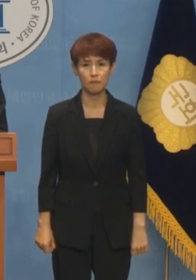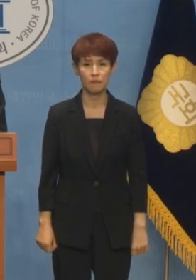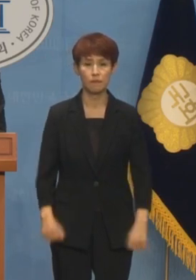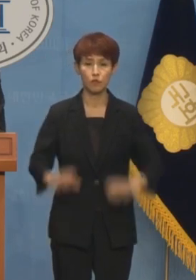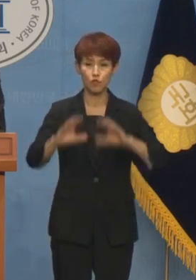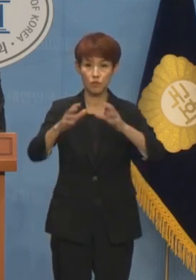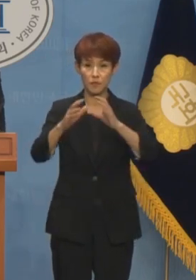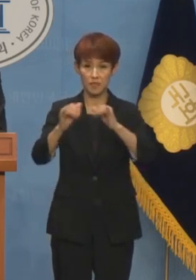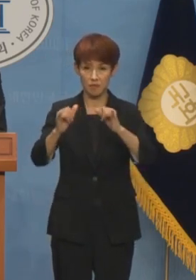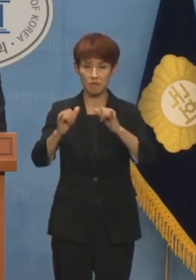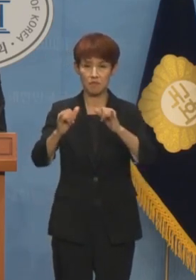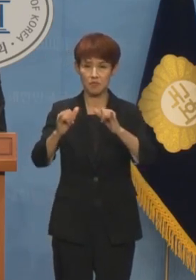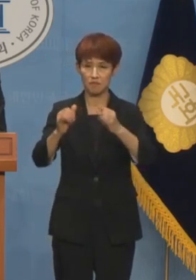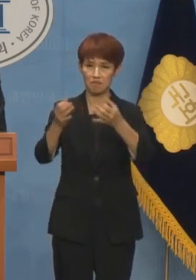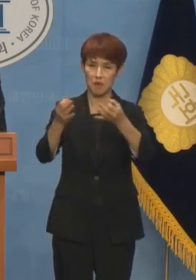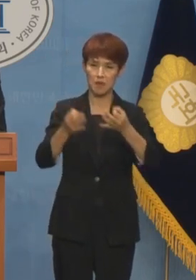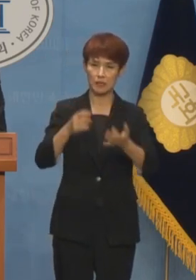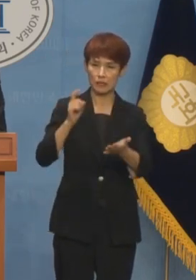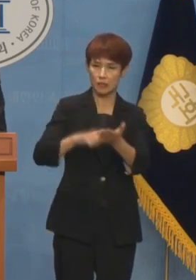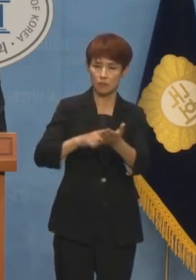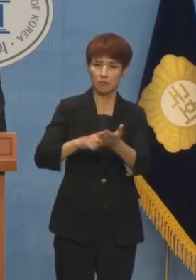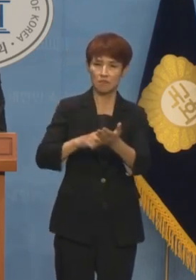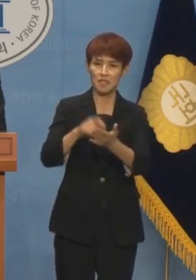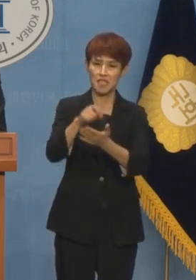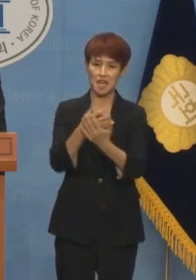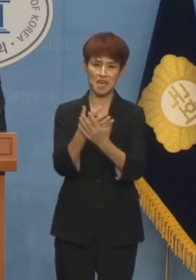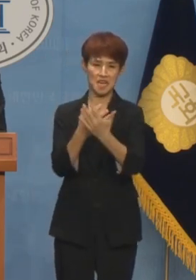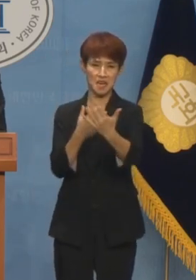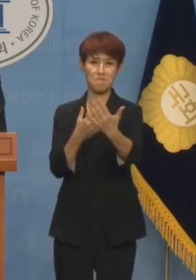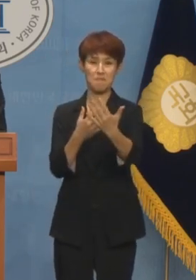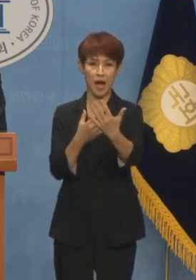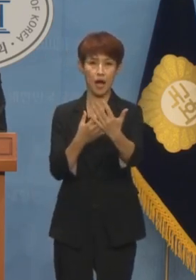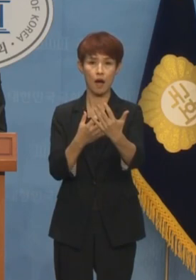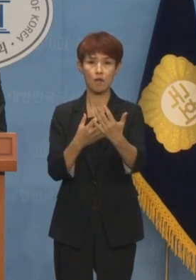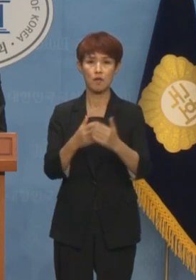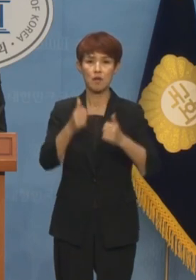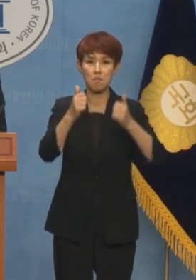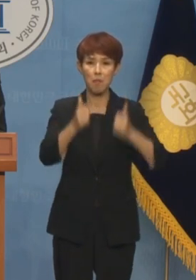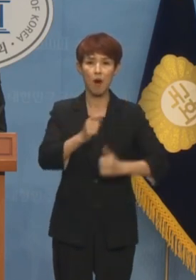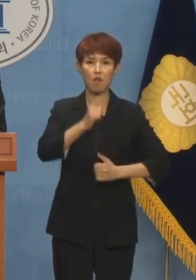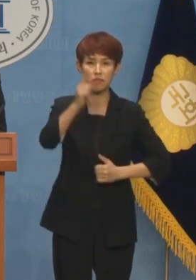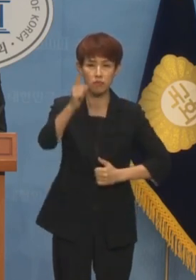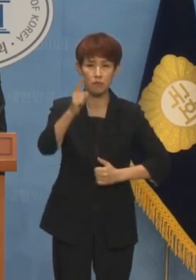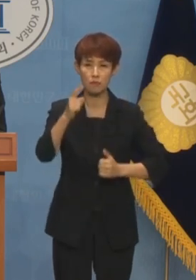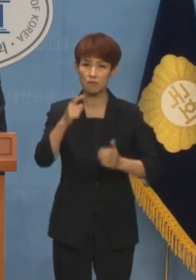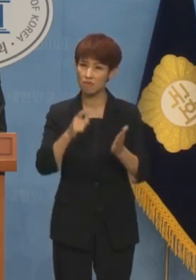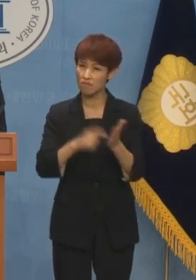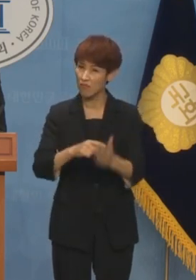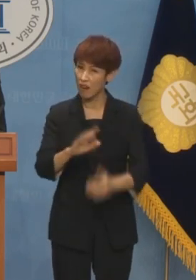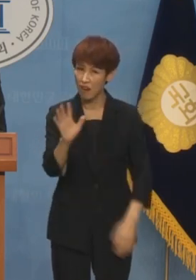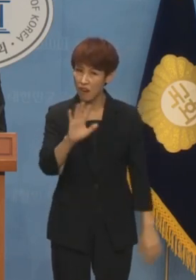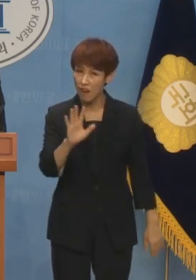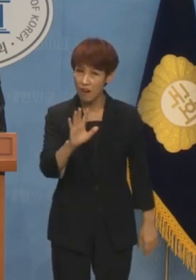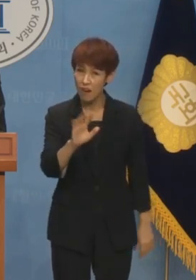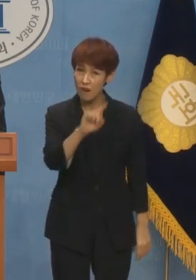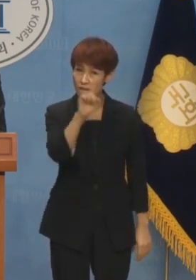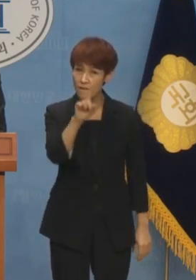국민 앞에서 긴급 기자회견까지 열더니 법적 조치는 긴급한 일이 아니었습니까?